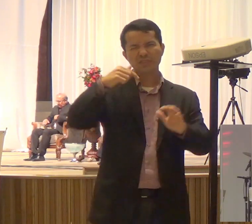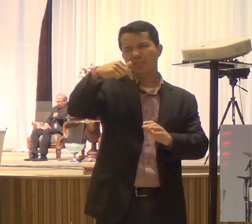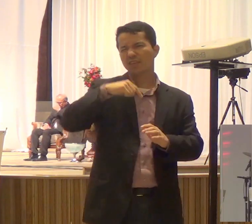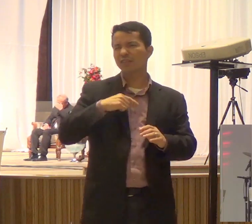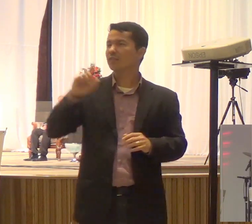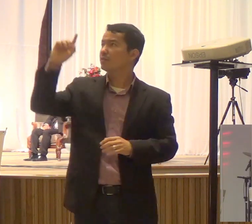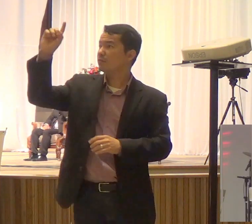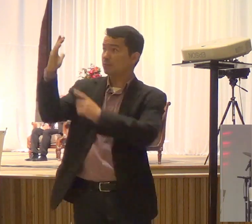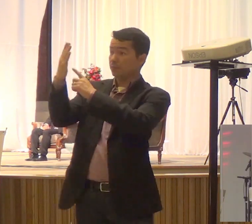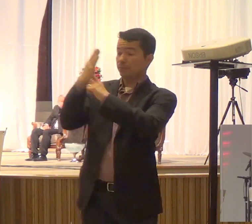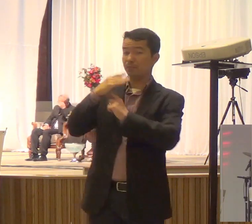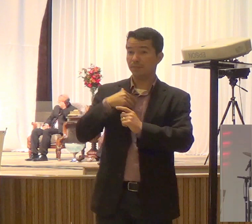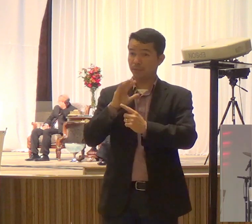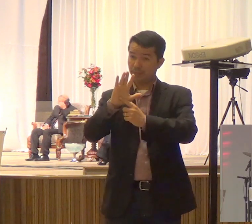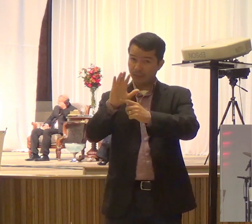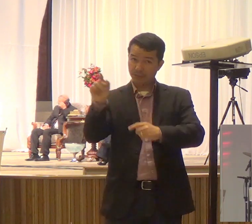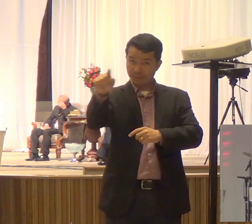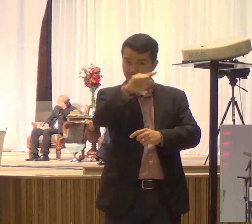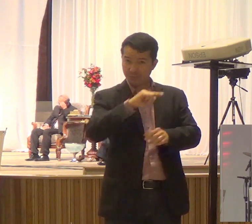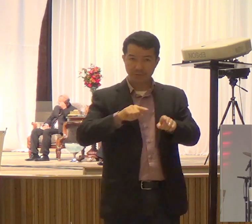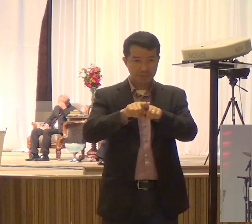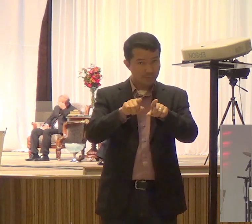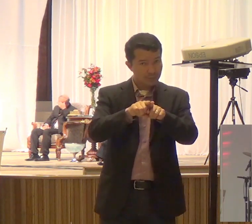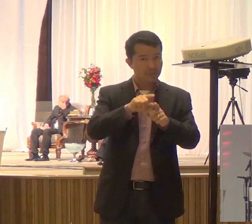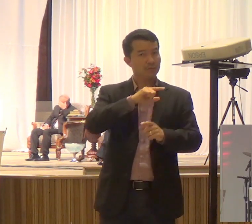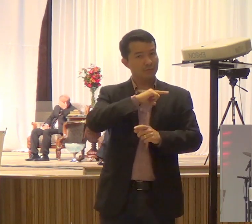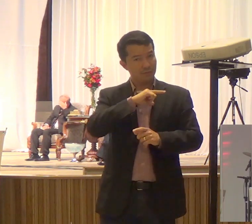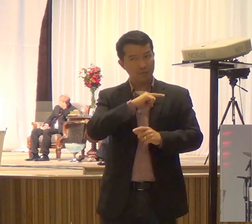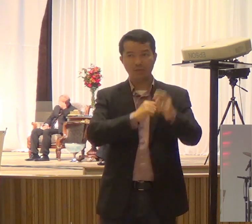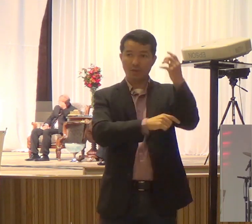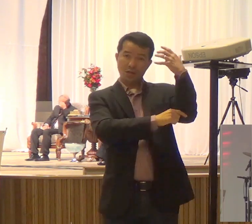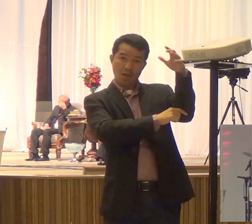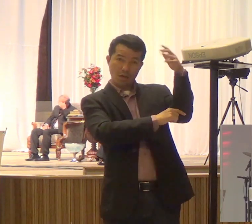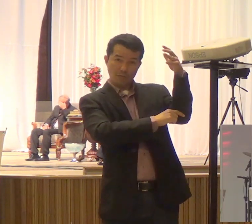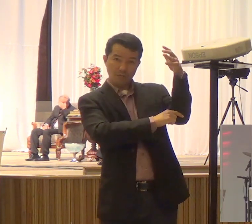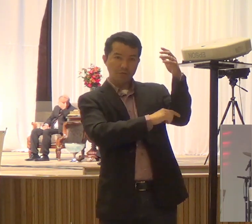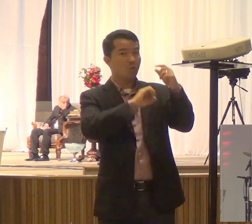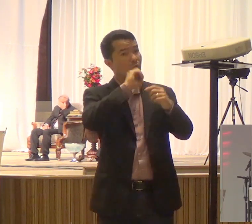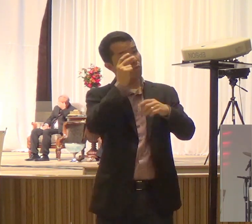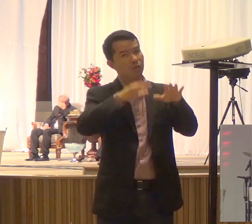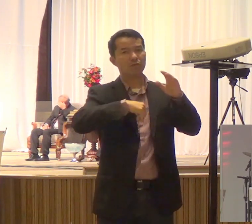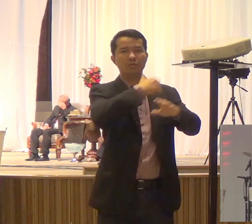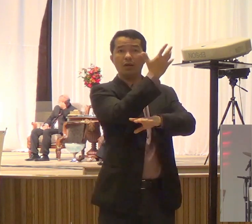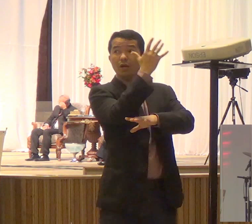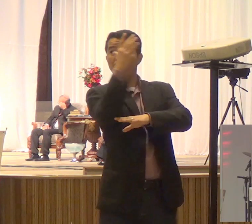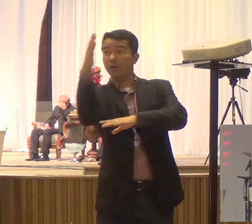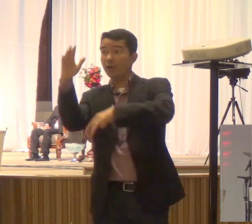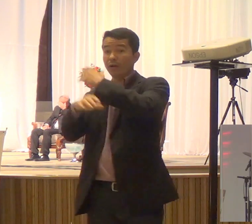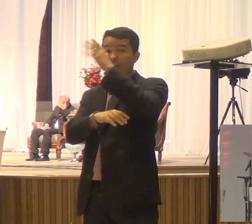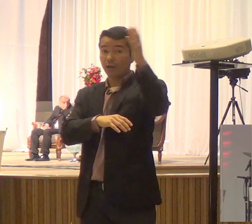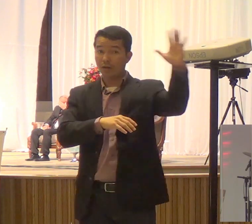a árvore da videira entre as árvores do bosque, que tenho entregue ao fogo, para que seja